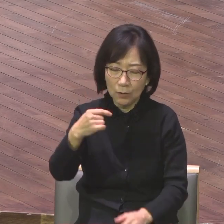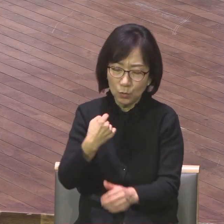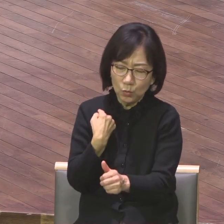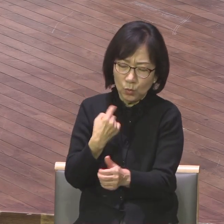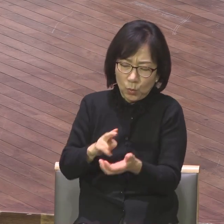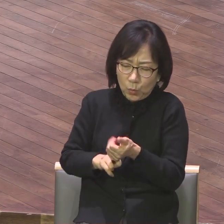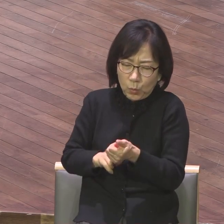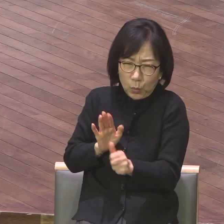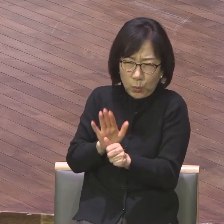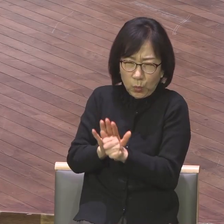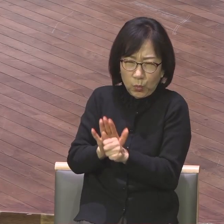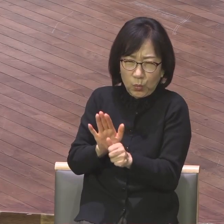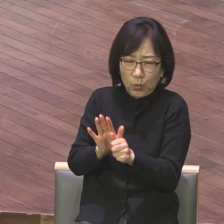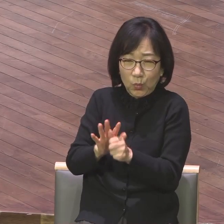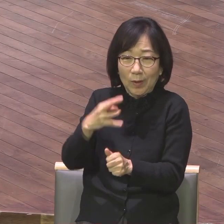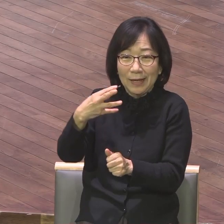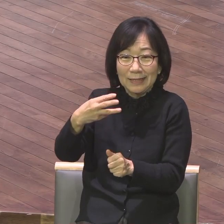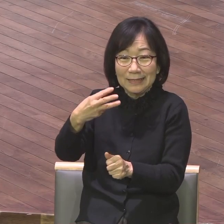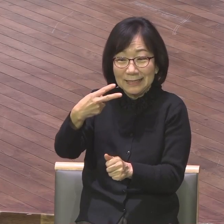말고, 덜러리.